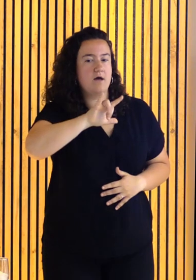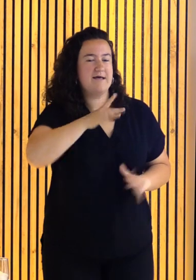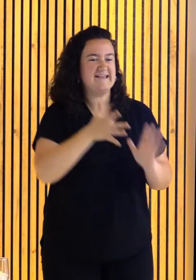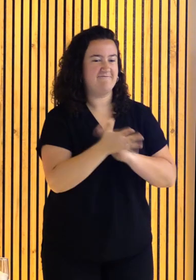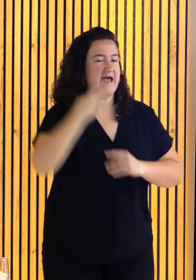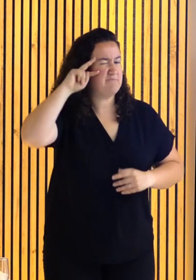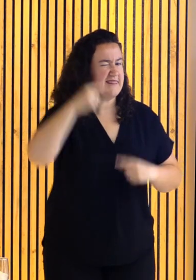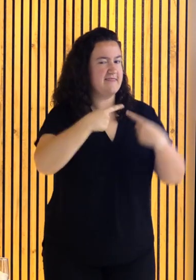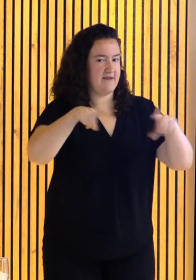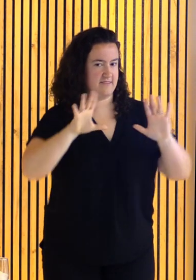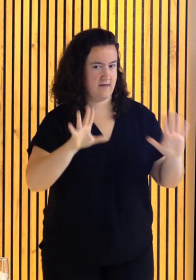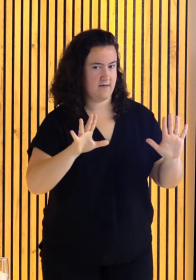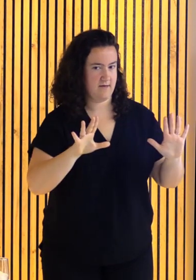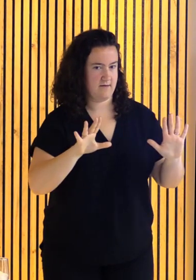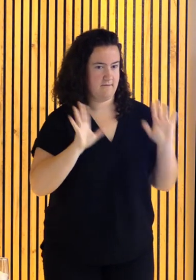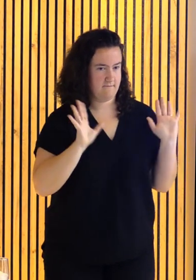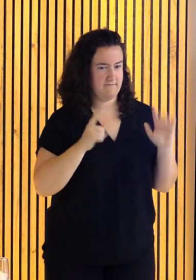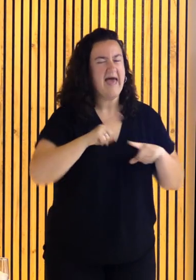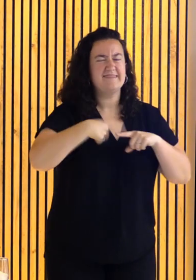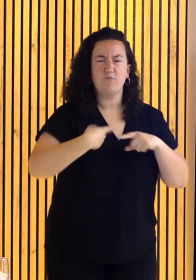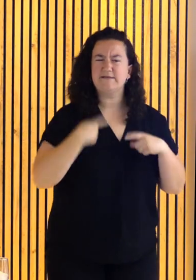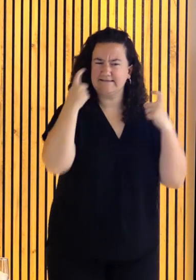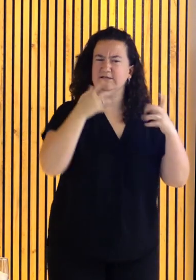zietuko nahiz pixka bat, hobeto azaltzen hau.